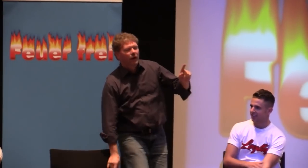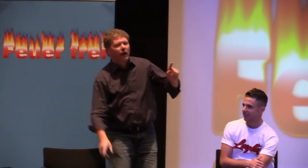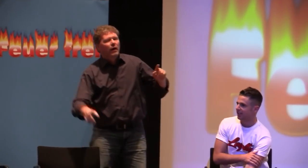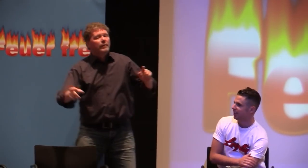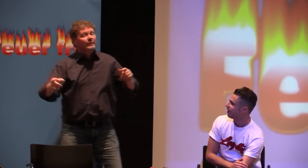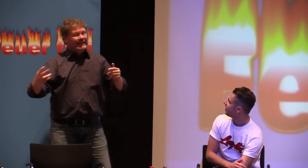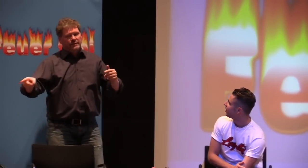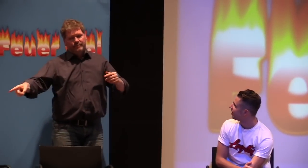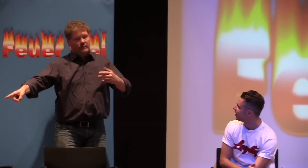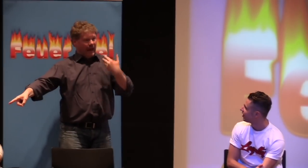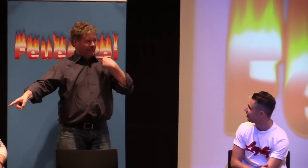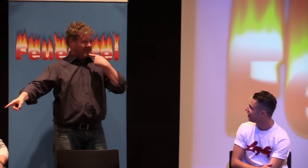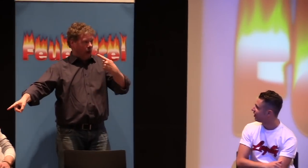Ja, ganz kurz, Stefan.